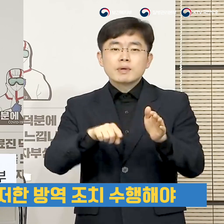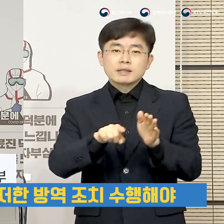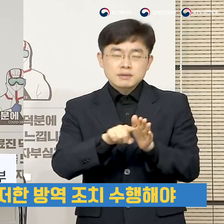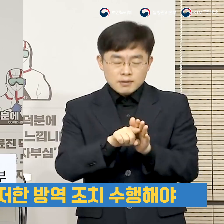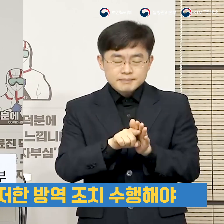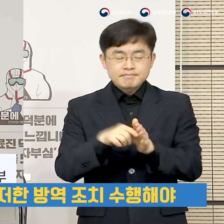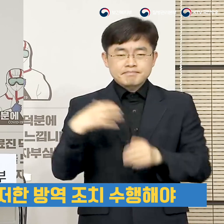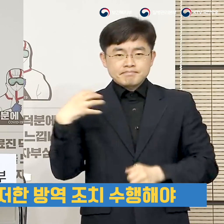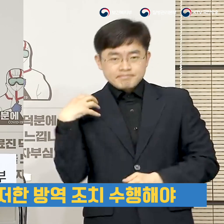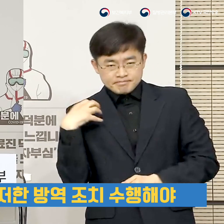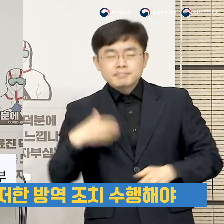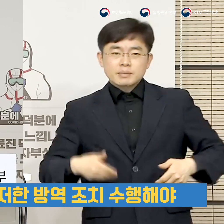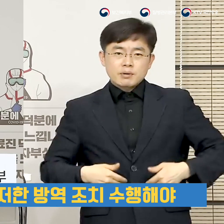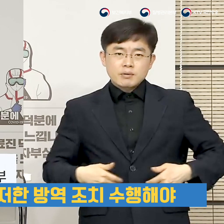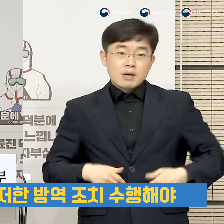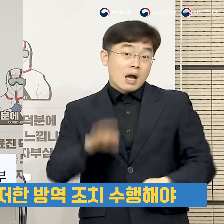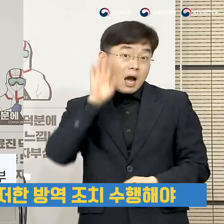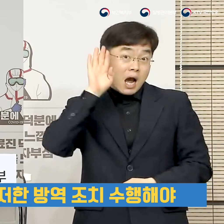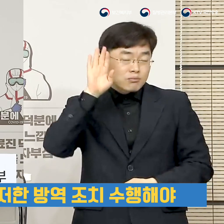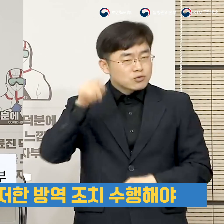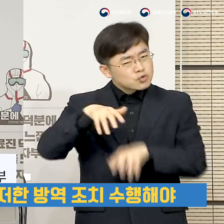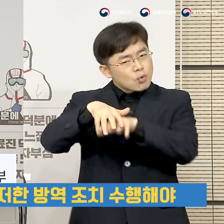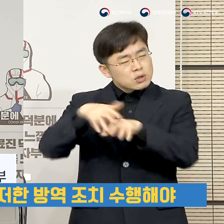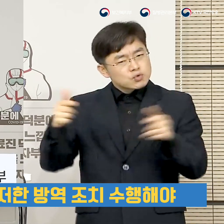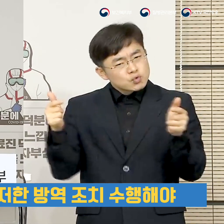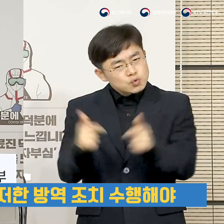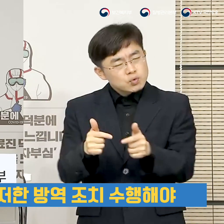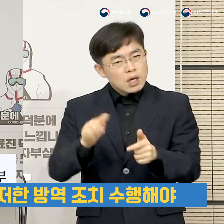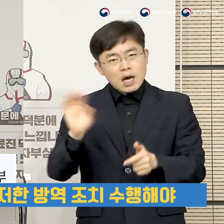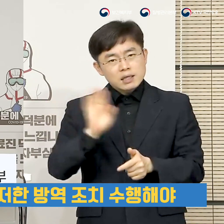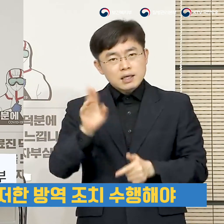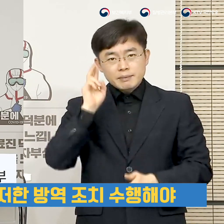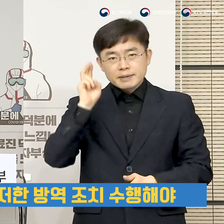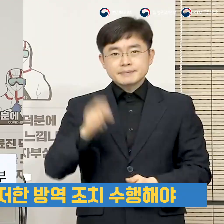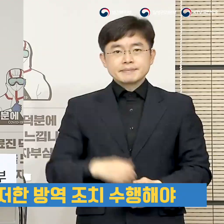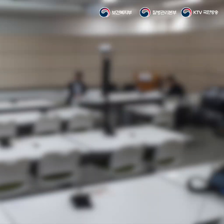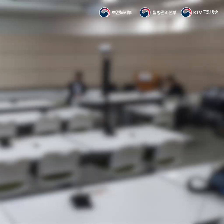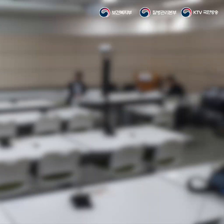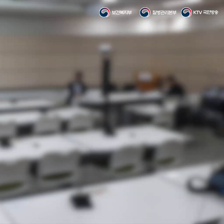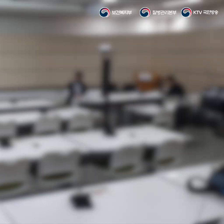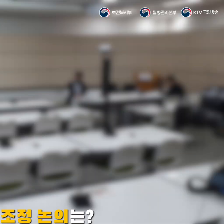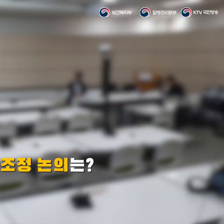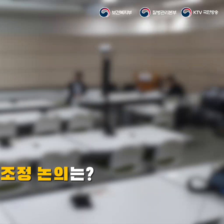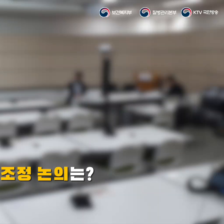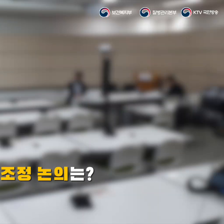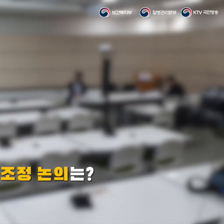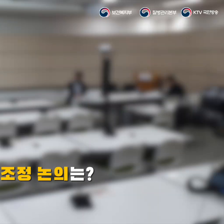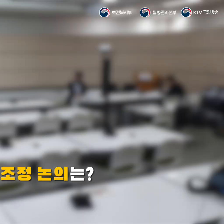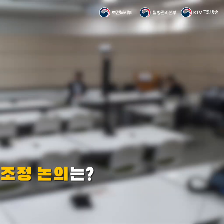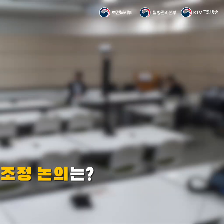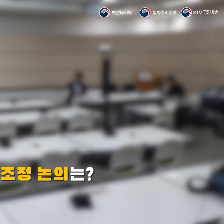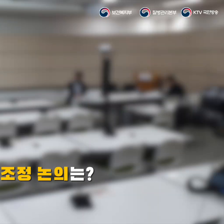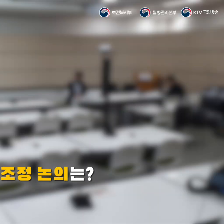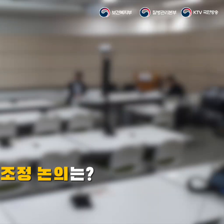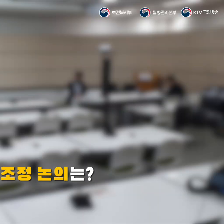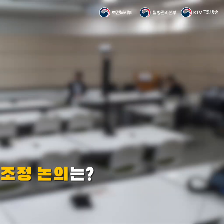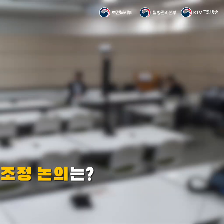업무 부담이 있어서 당분간 아마 축소는 쉽지 않을 것으로 예상이 됩니다.